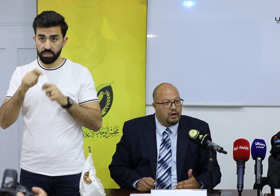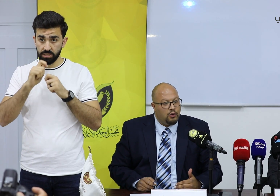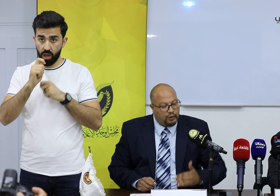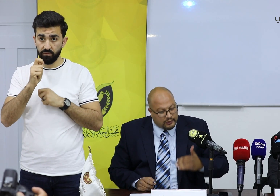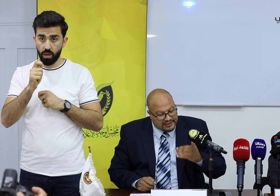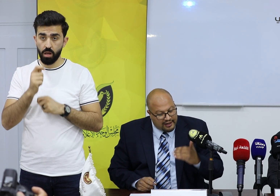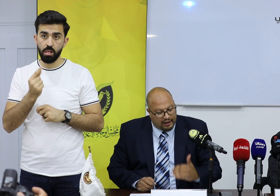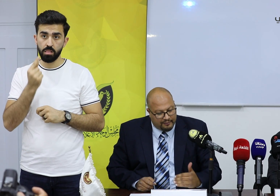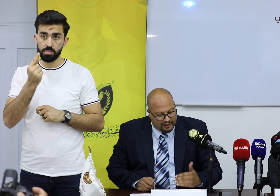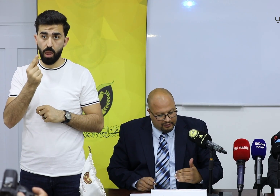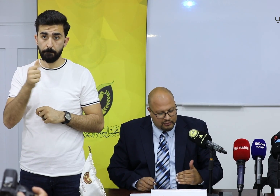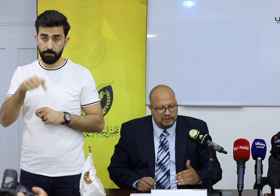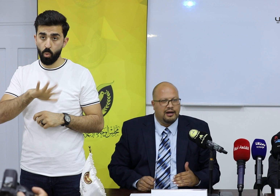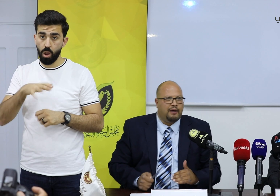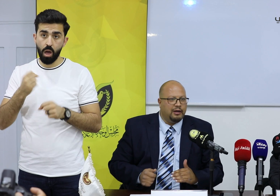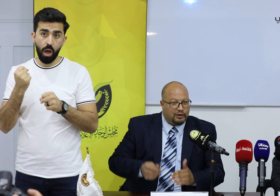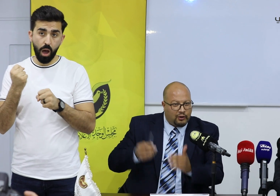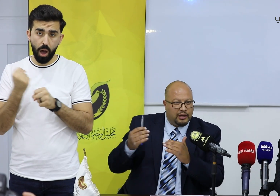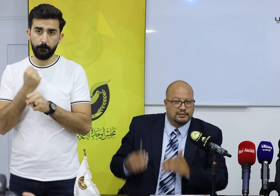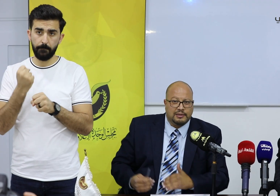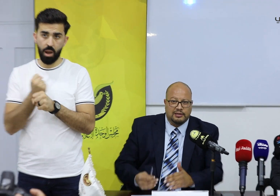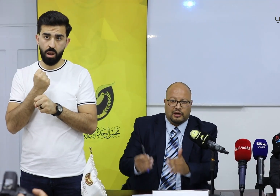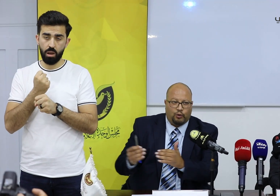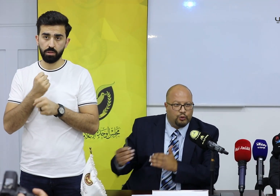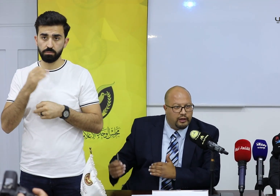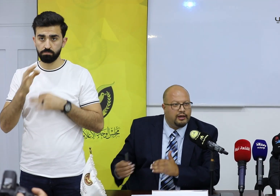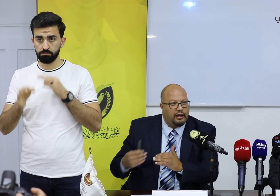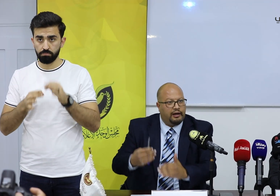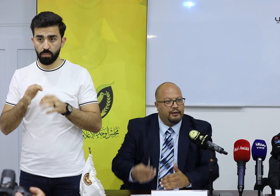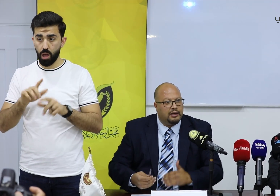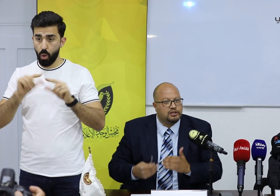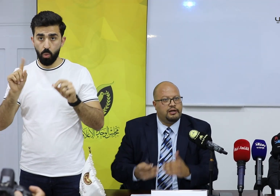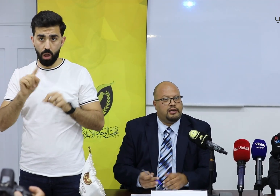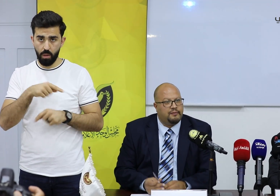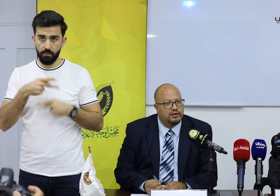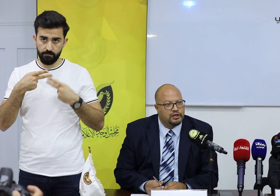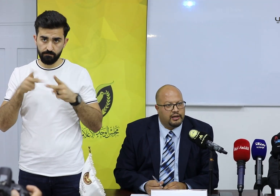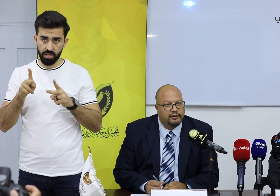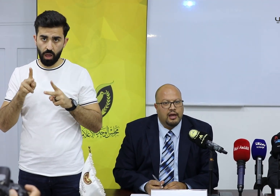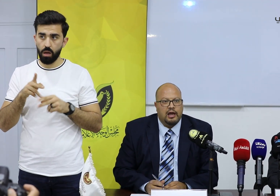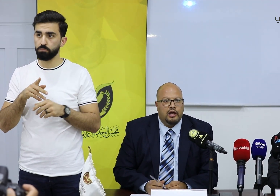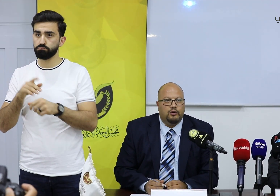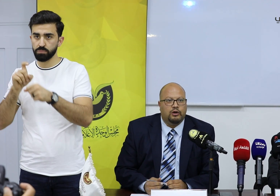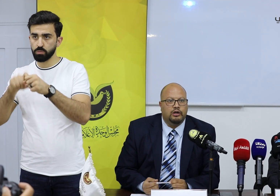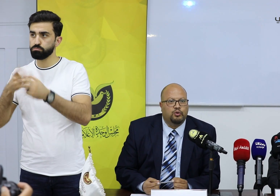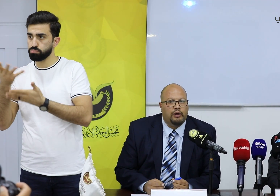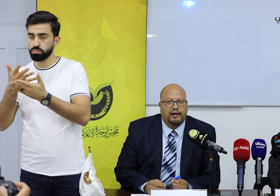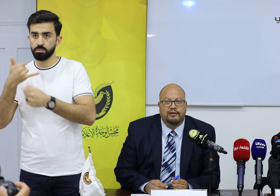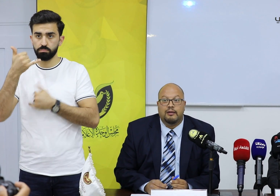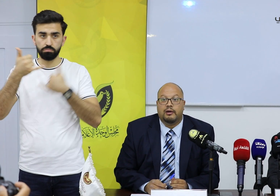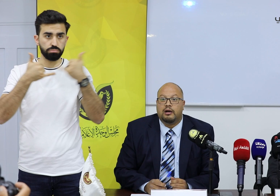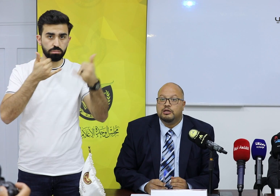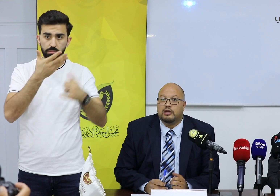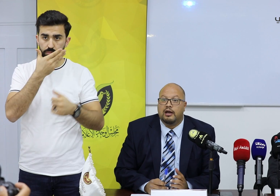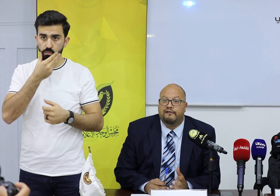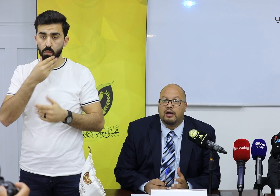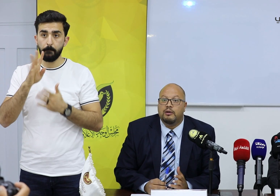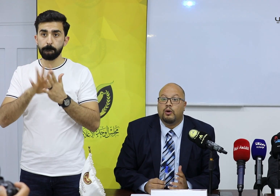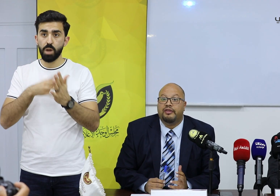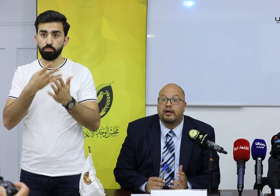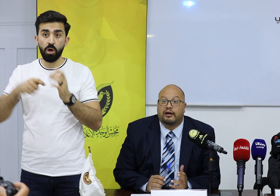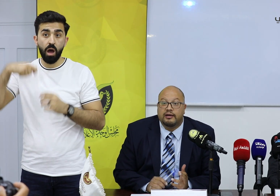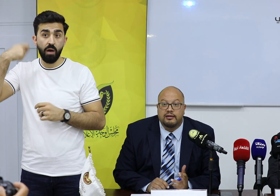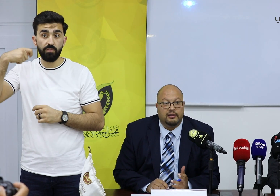نطالب وسنعمل، مش سنعمل إنه خلاص بس تروحوا هيك، لا، إحنا بلشنا نحكي مع جهات إنه تكون حتى البرامج